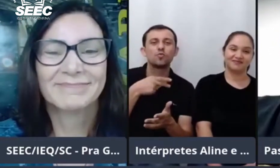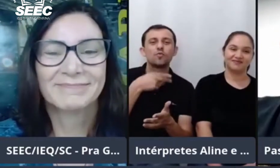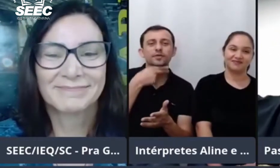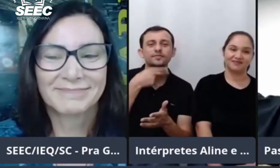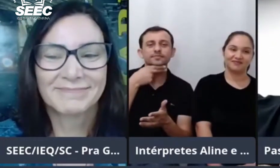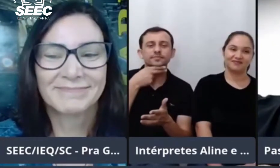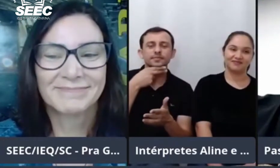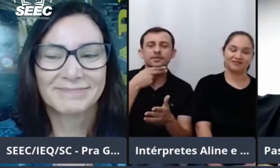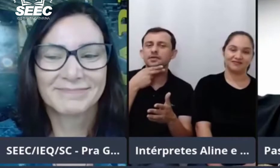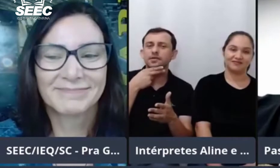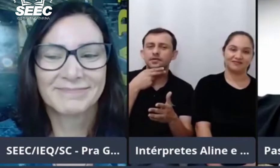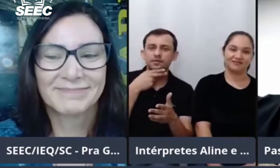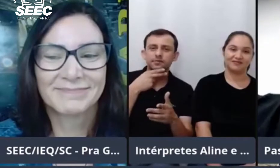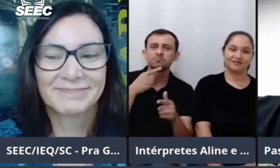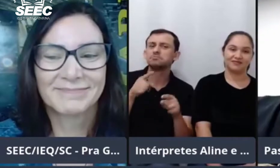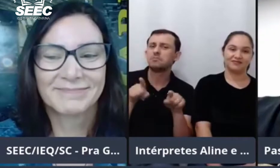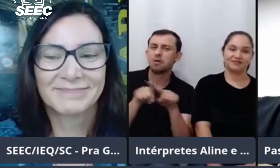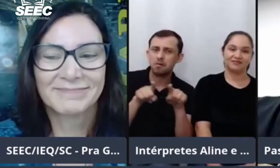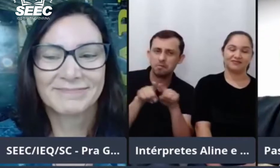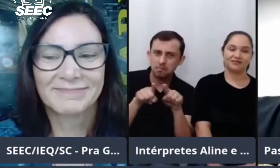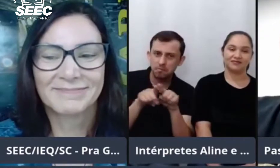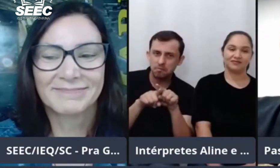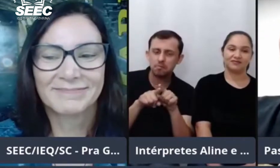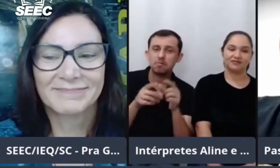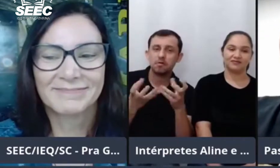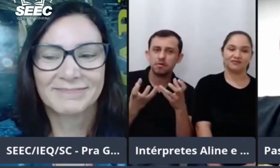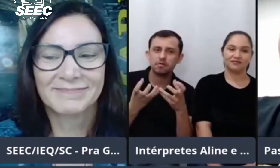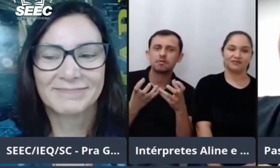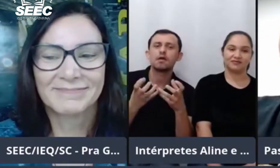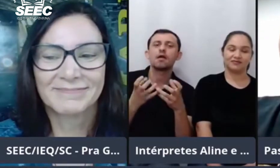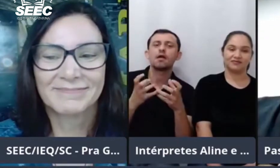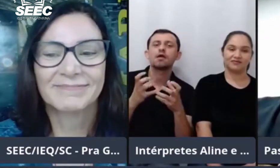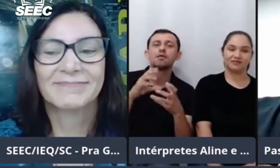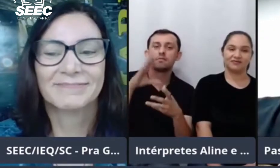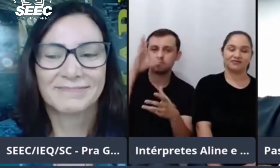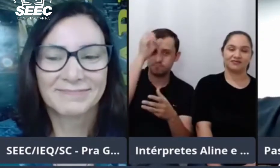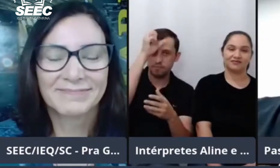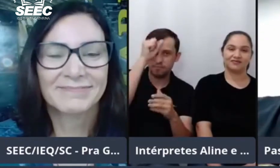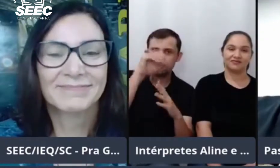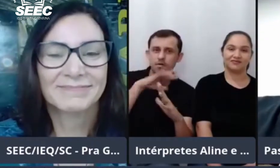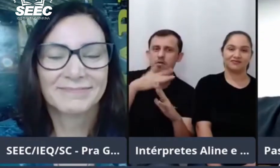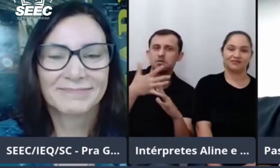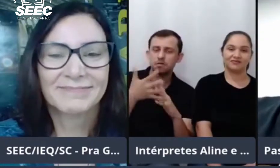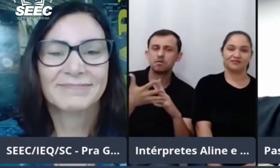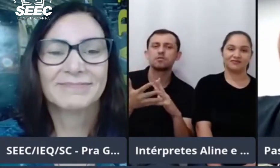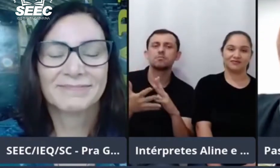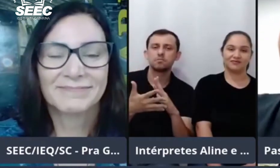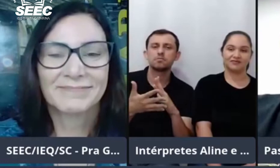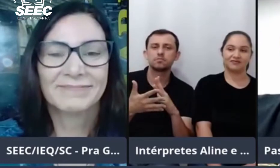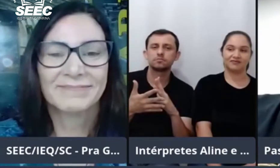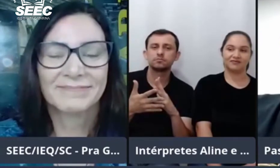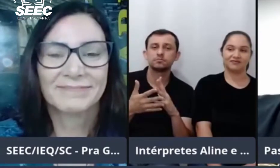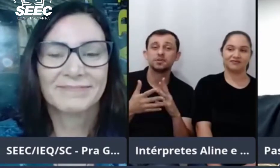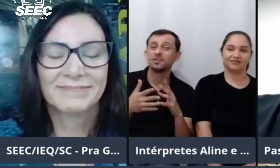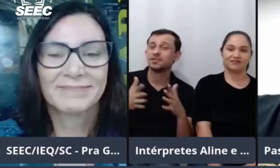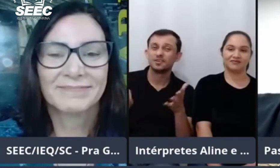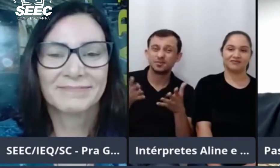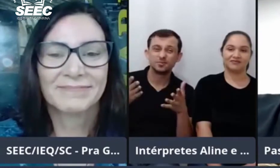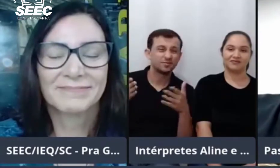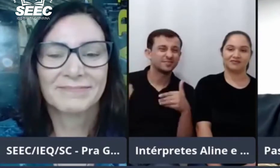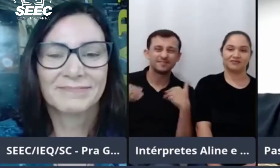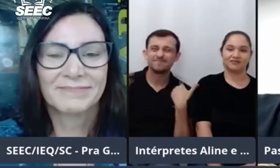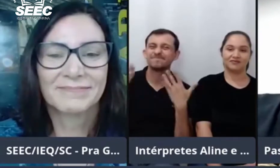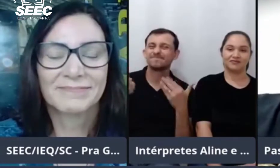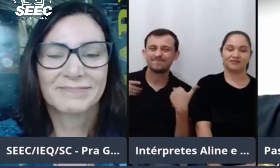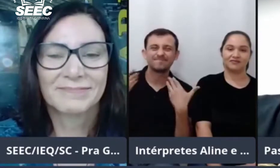Essa forma, esse desejo de poder ajudar e colaborar, né, pastor? É isso que nos enche de alegria e gratidão ao Senhor pela oportunidade